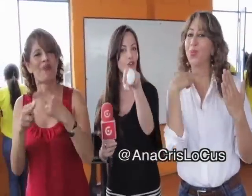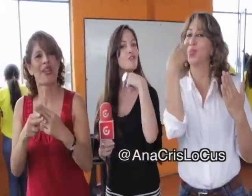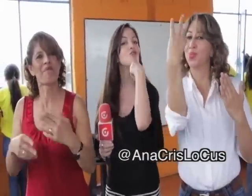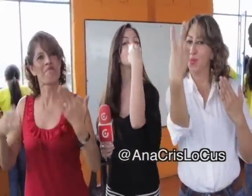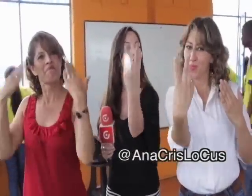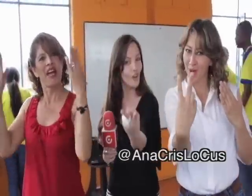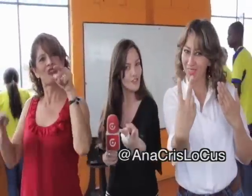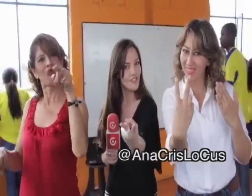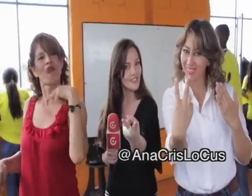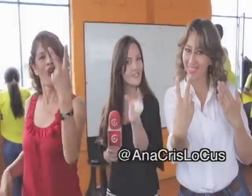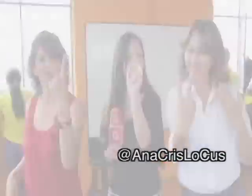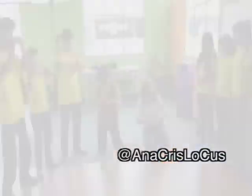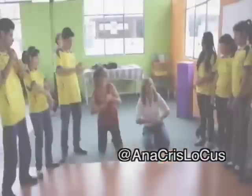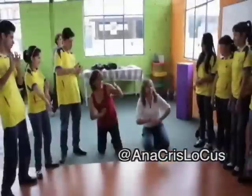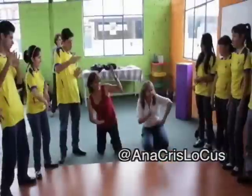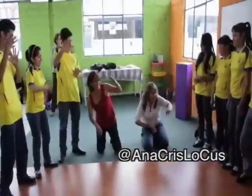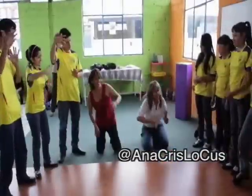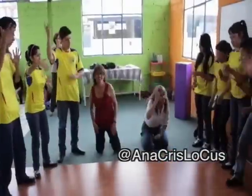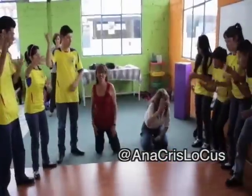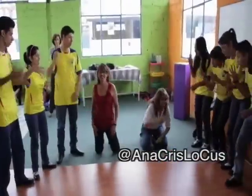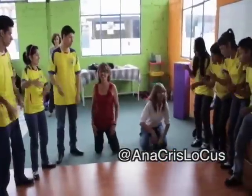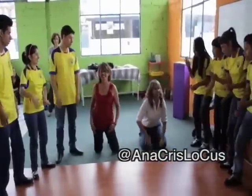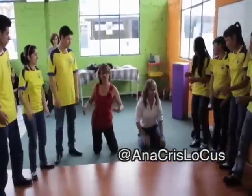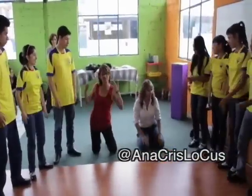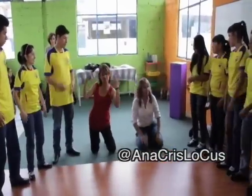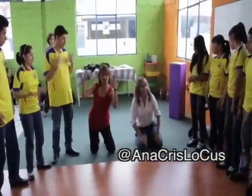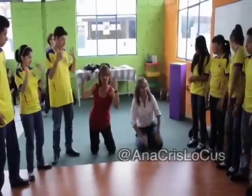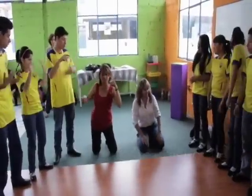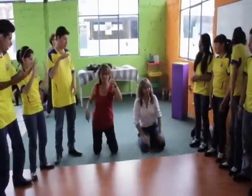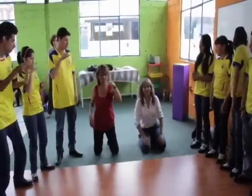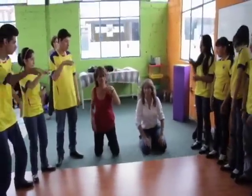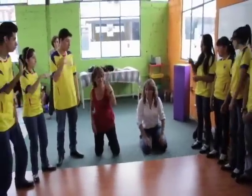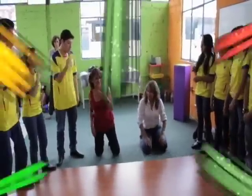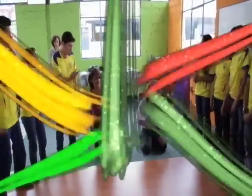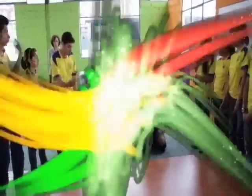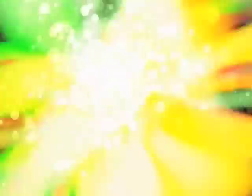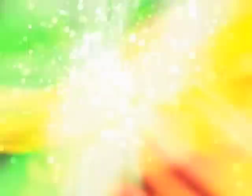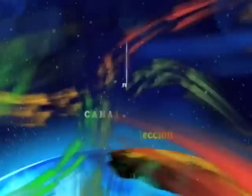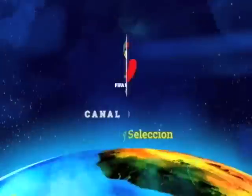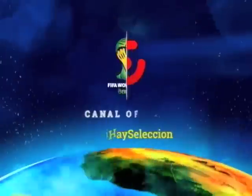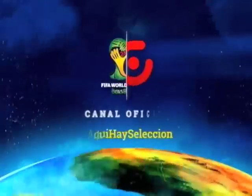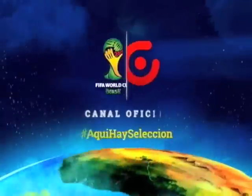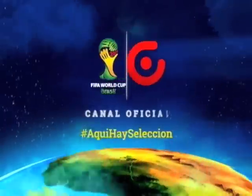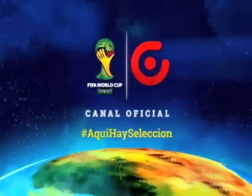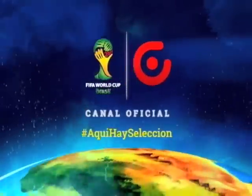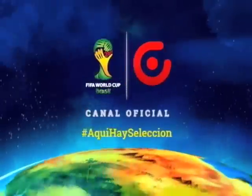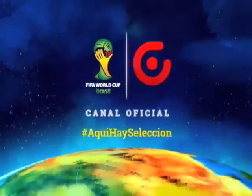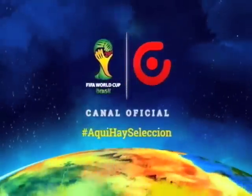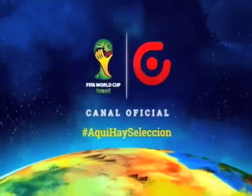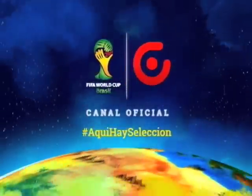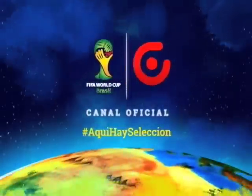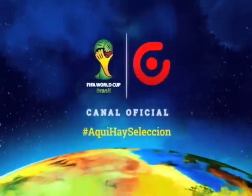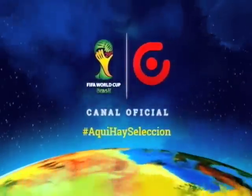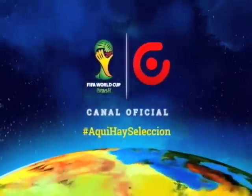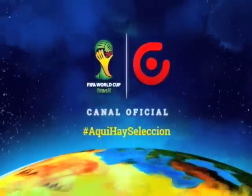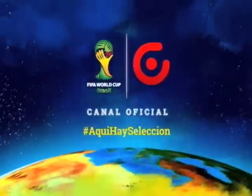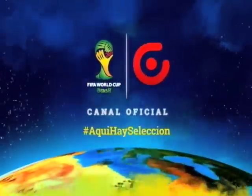son tu voz. Para Gama TV, Ana Cristina Locus. Hoy vamos a